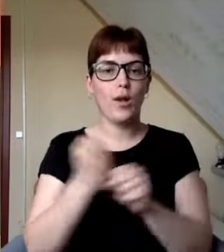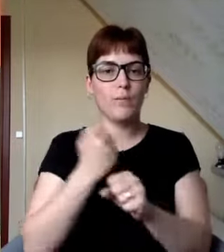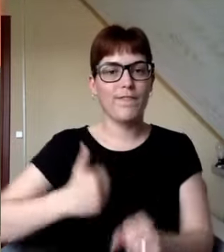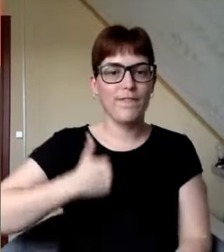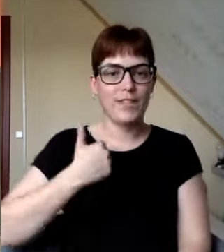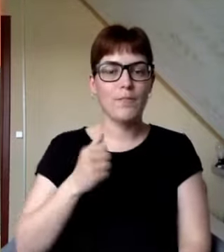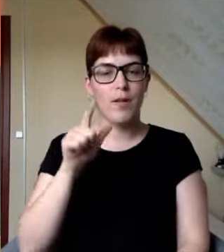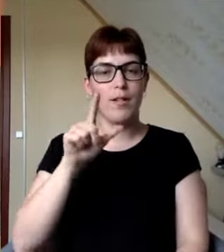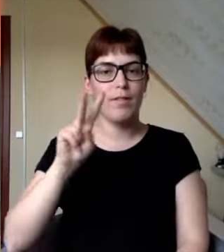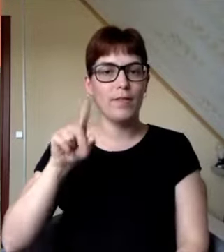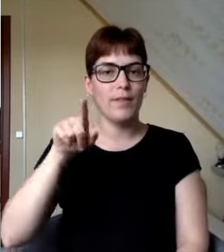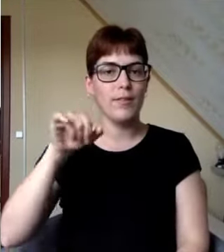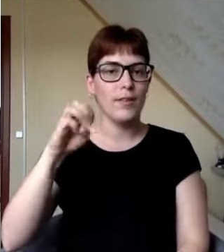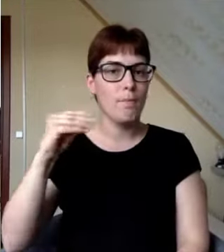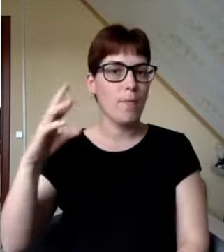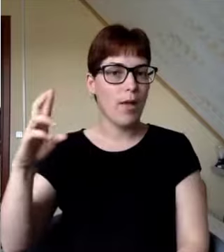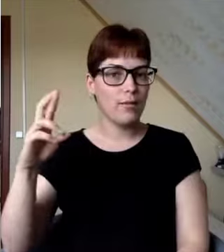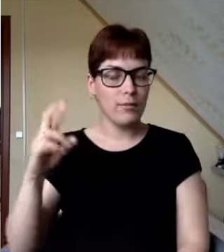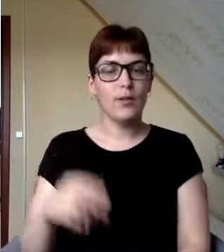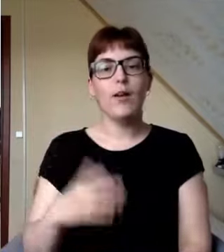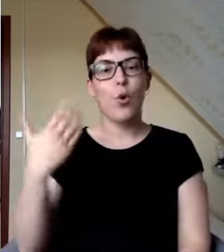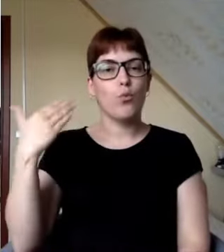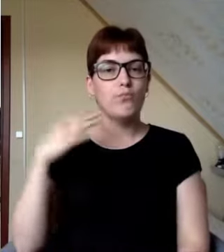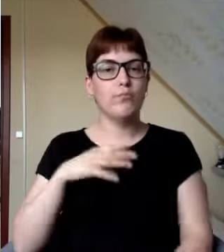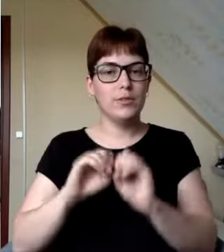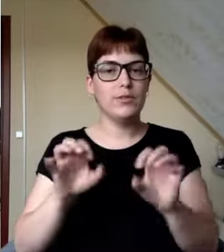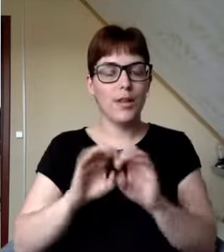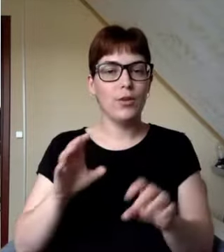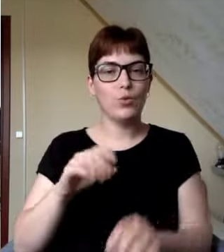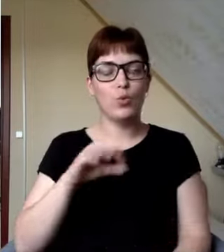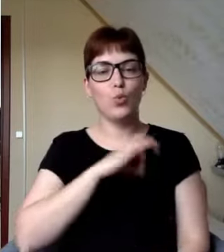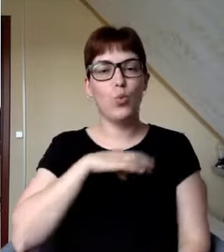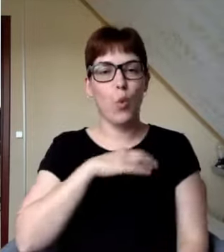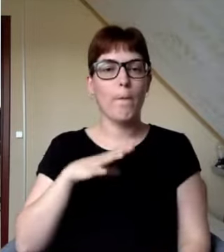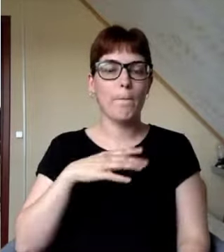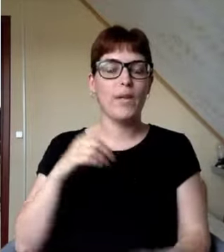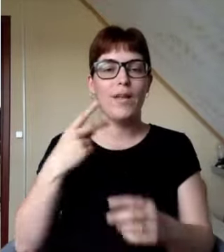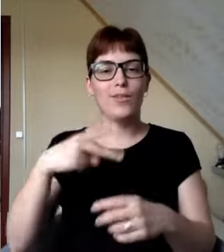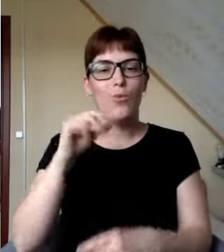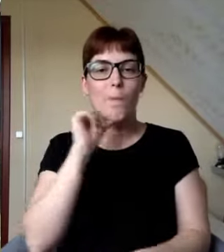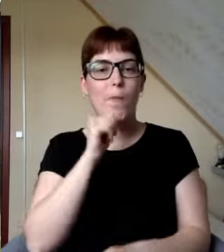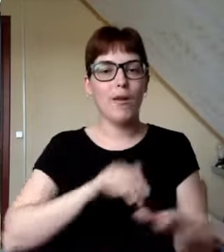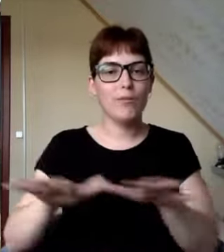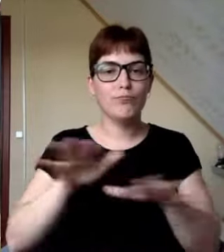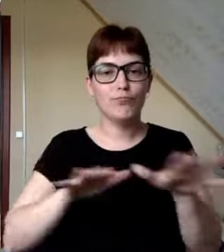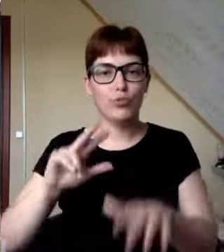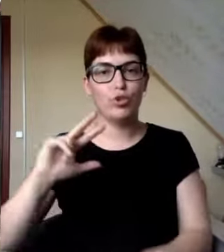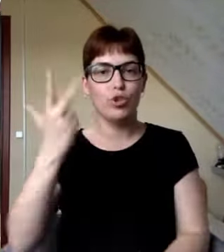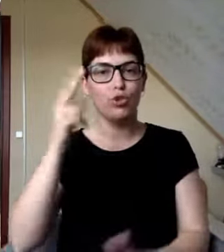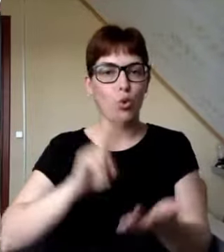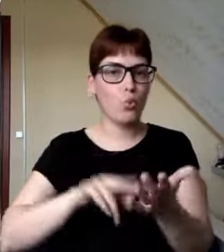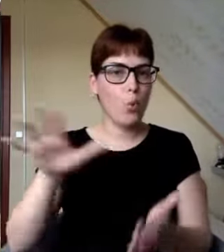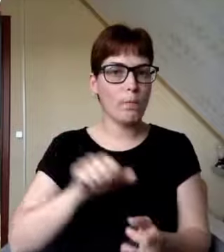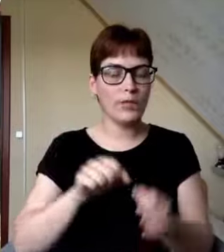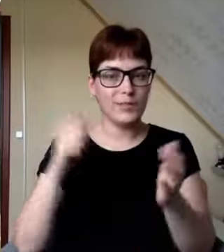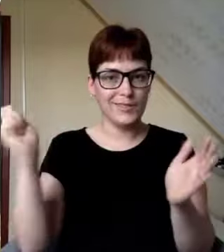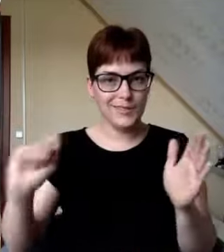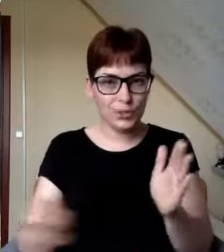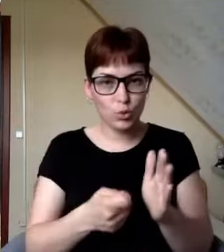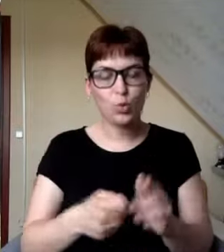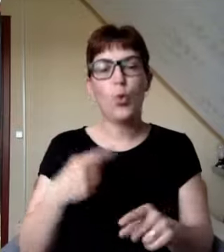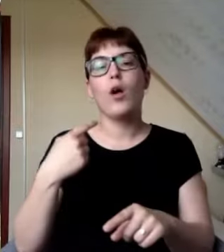.L.V. Timber. Jau stāstījām, ka Smiltanas novada doma 20. maijā rīko trešo nomastiesību izsoli ražošanas ēkai